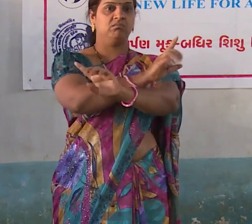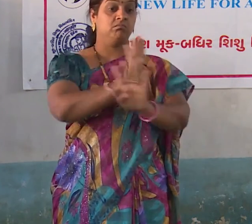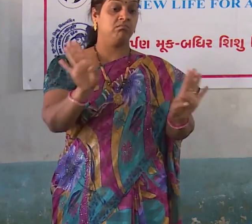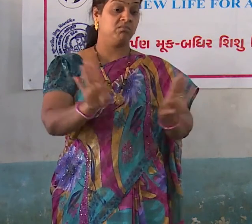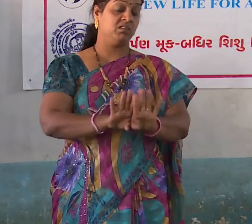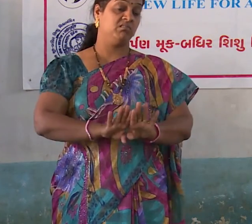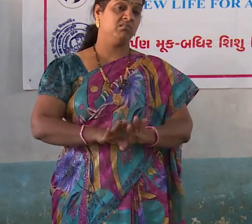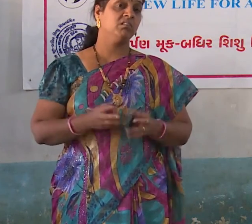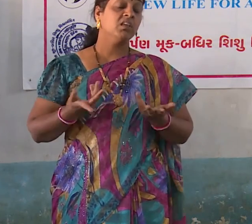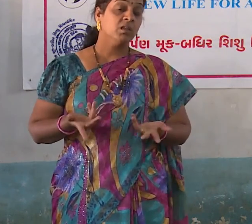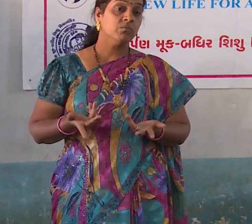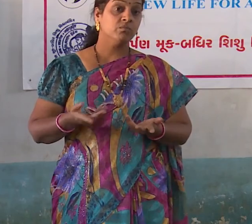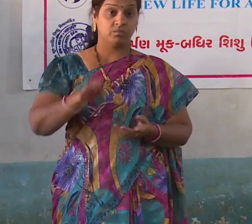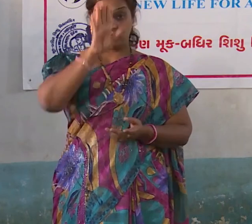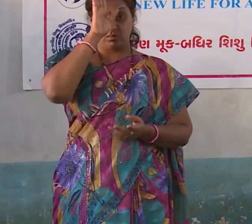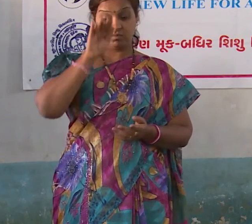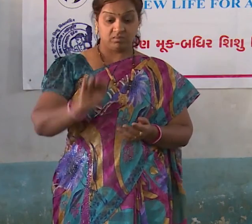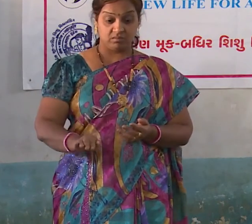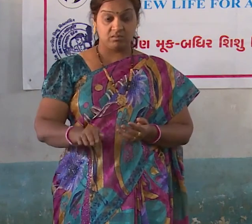जब उसका बच्चा आता है राजा का,